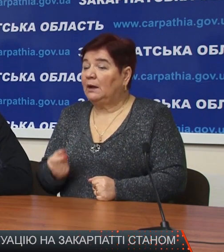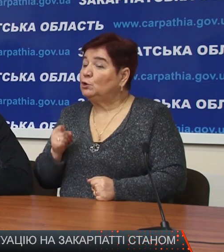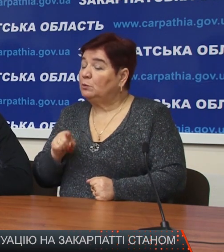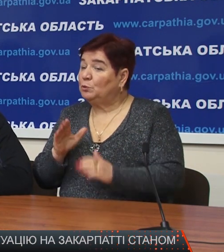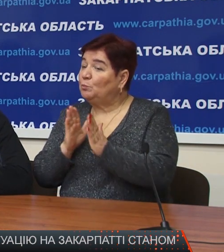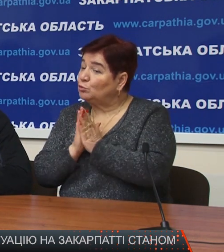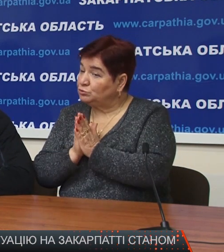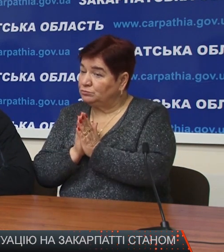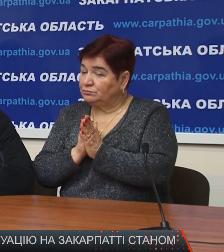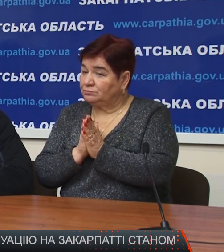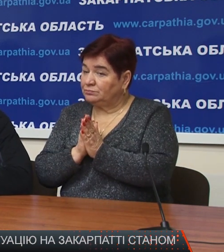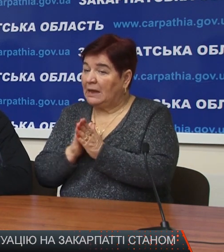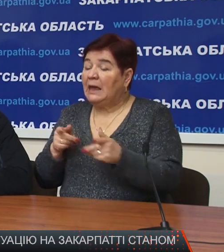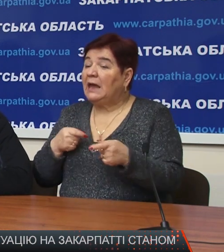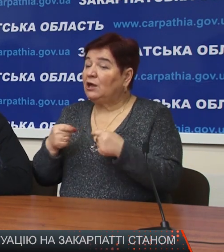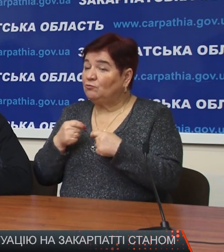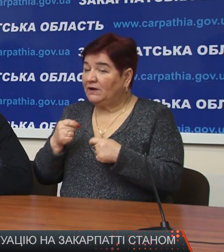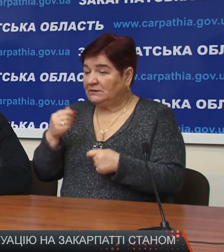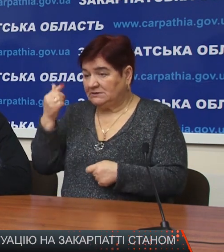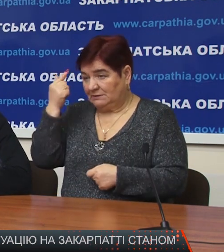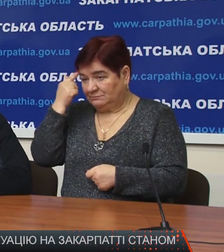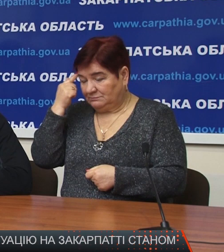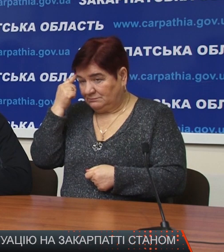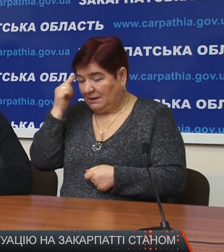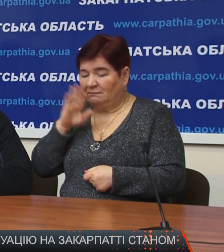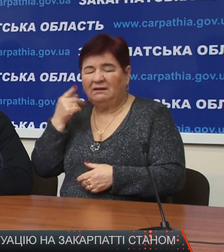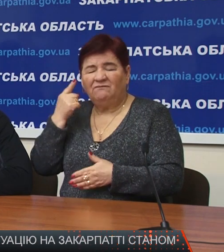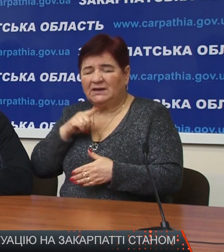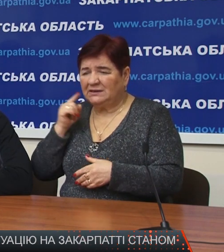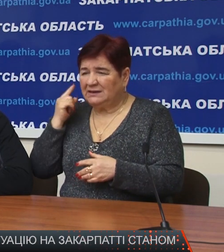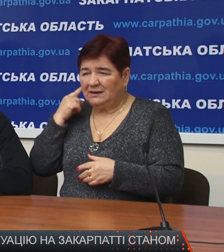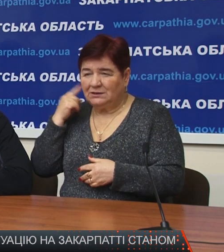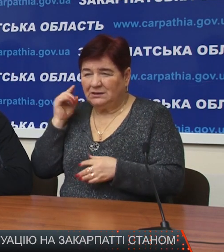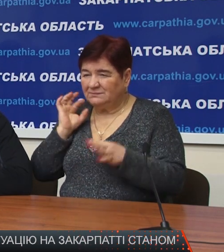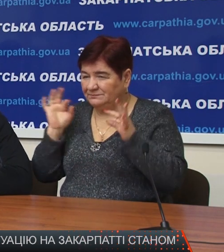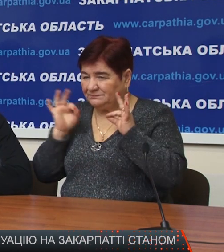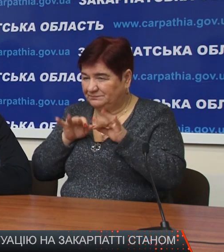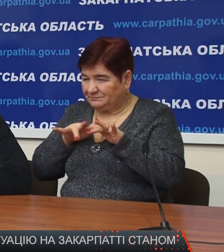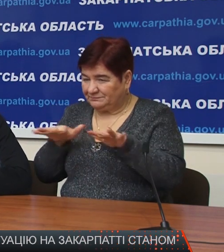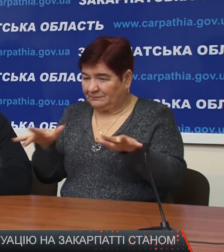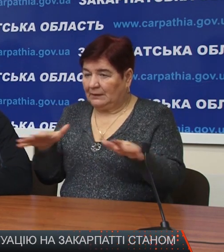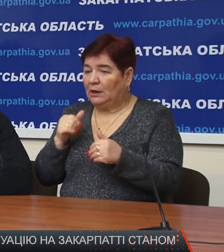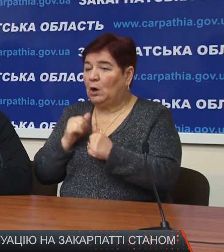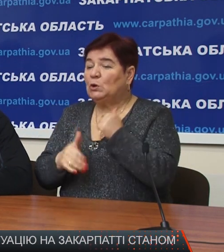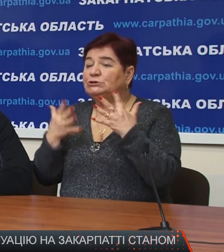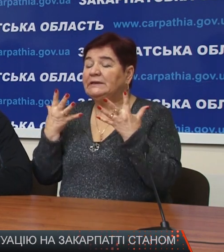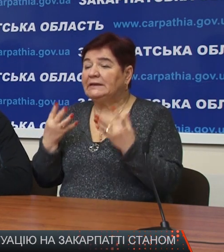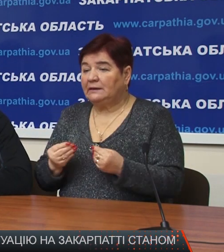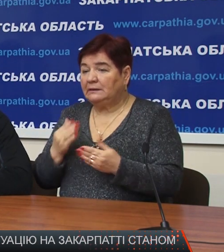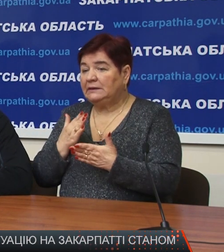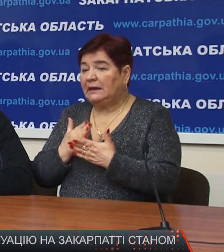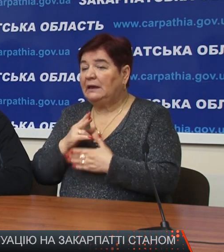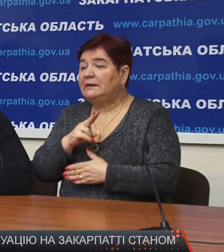Тому прошу керуватися здоровим глуздом, не вірити чуткам. Я знаю, що кожен день